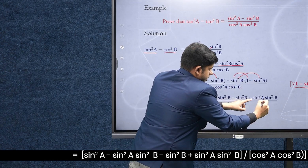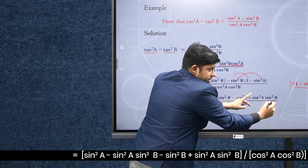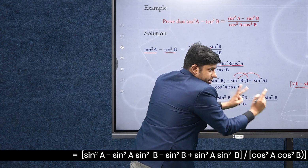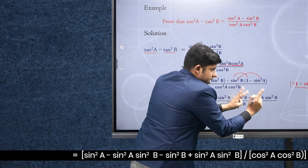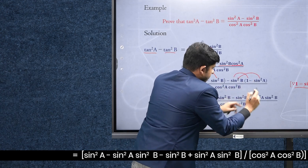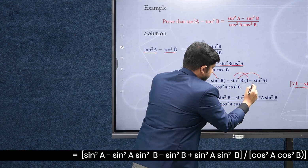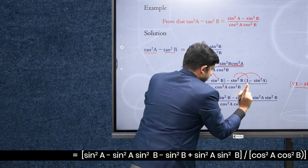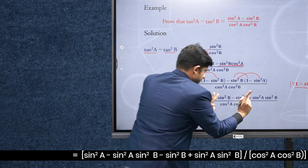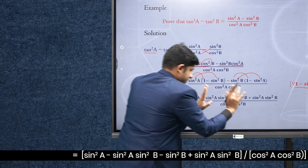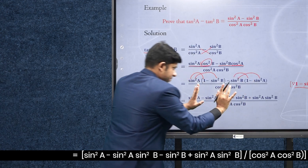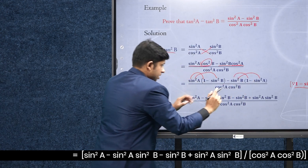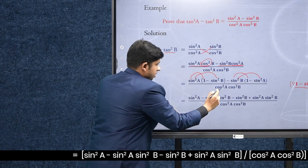2b cos 2o cos 2b